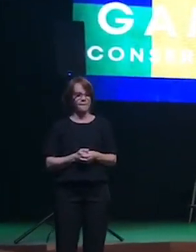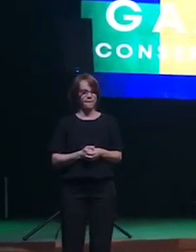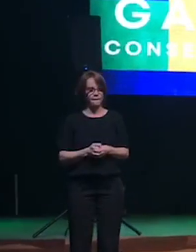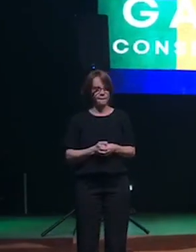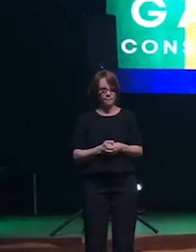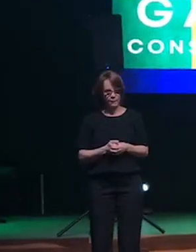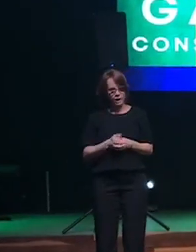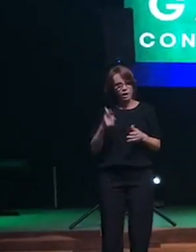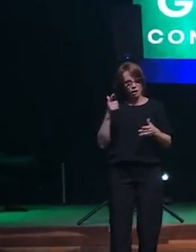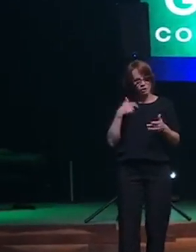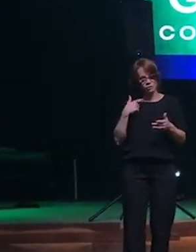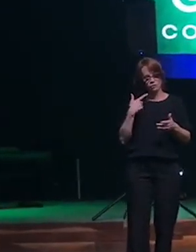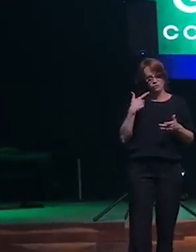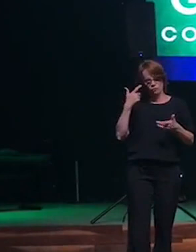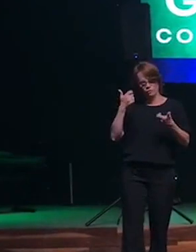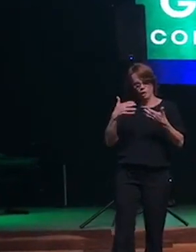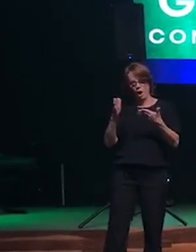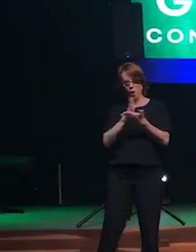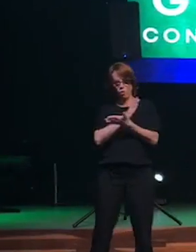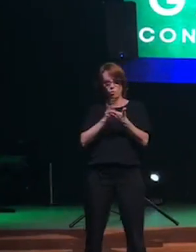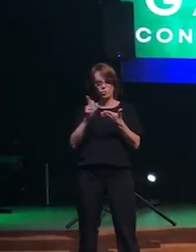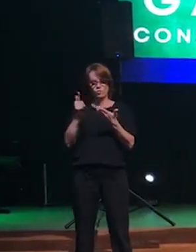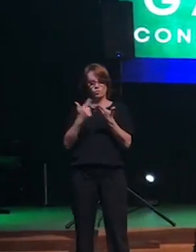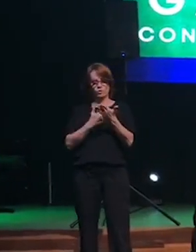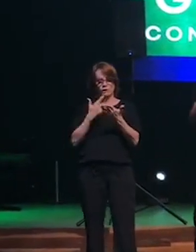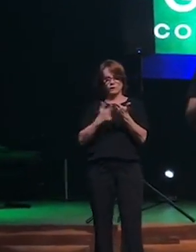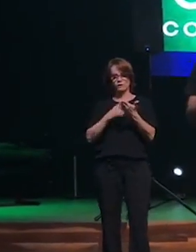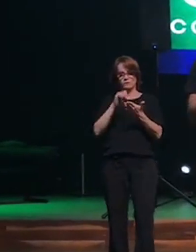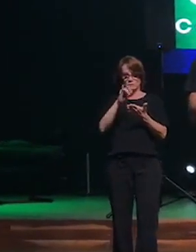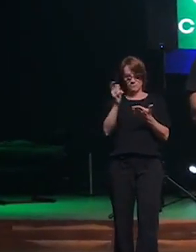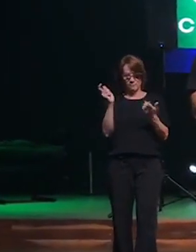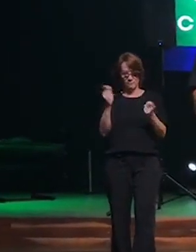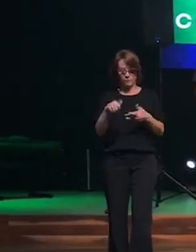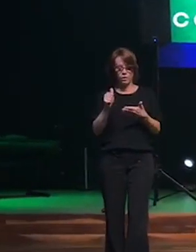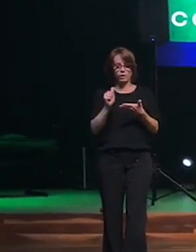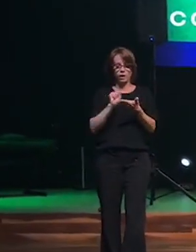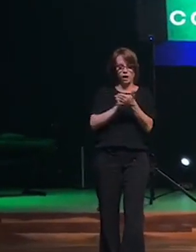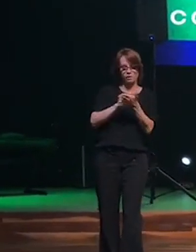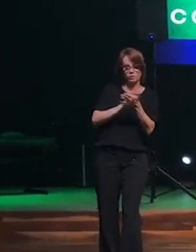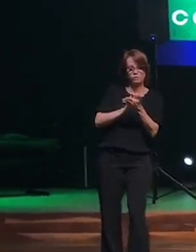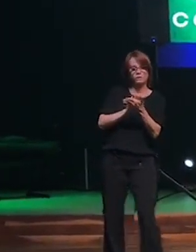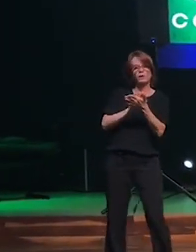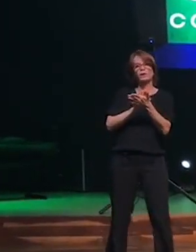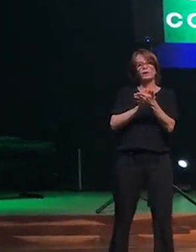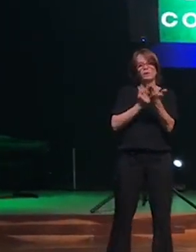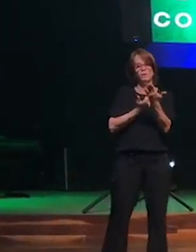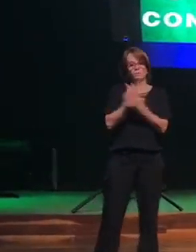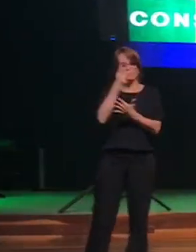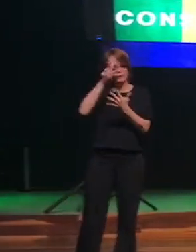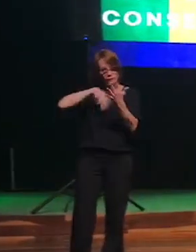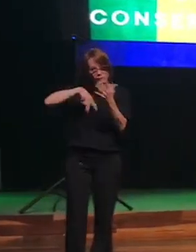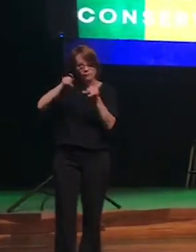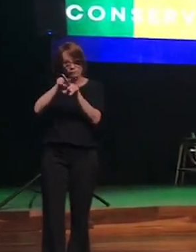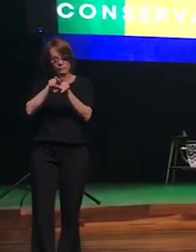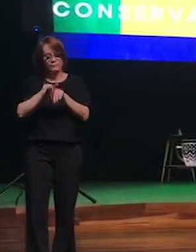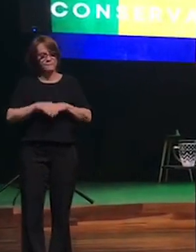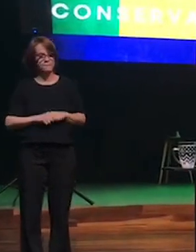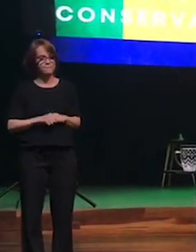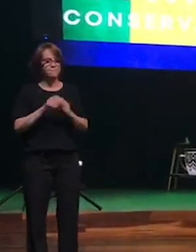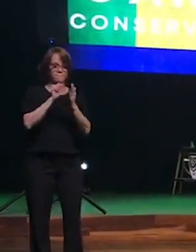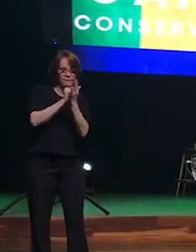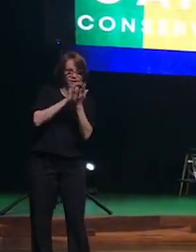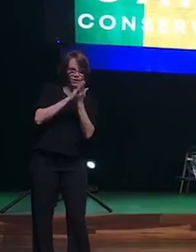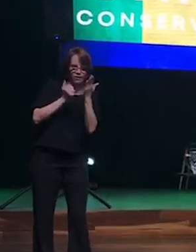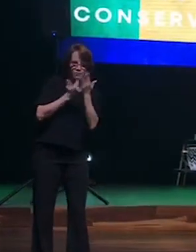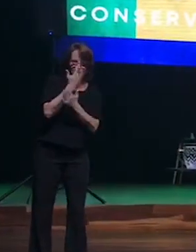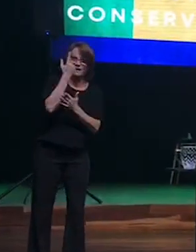Vou falar o nome de alguns livros. Se você puder anotar e comprar e ler. Ler.